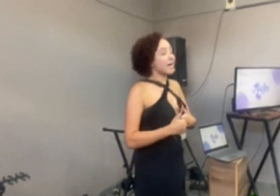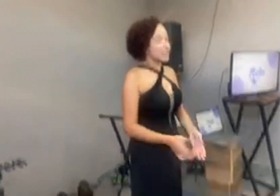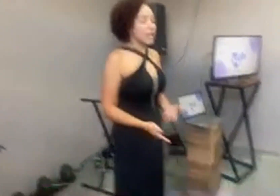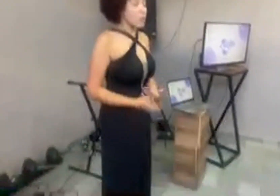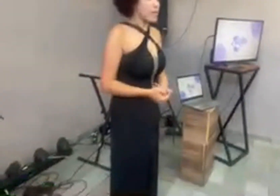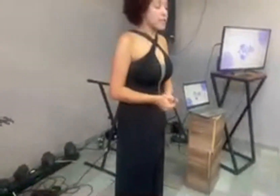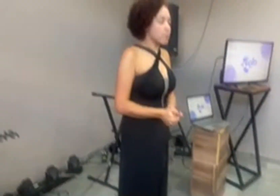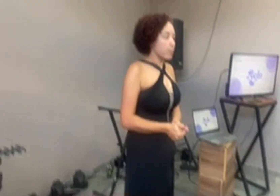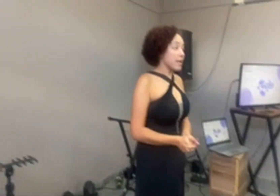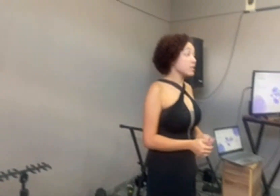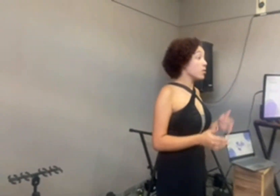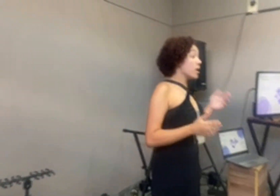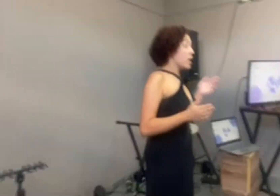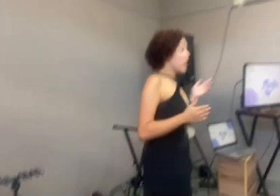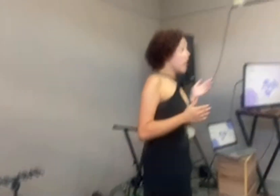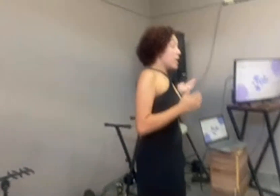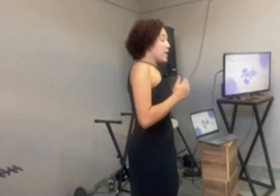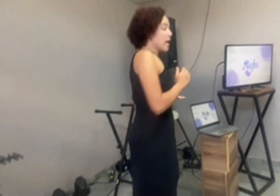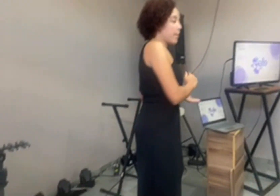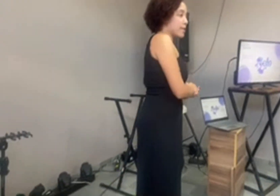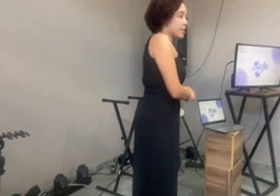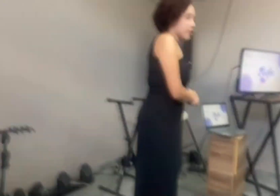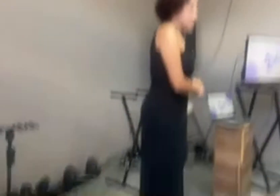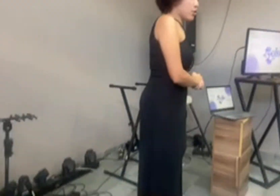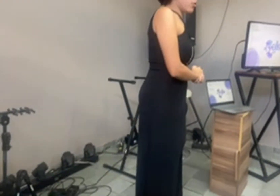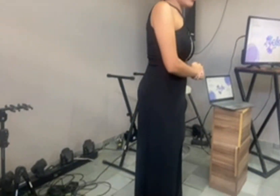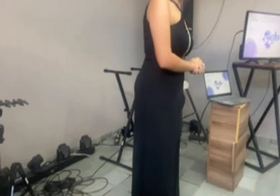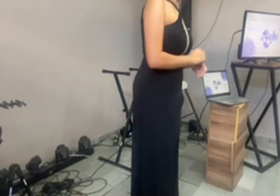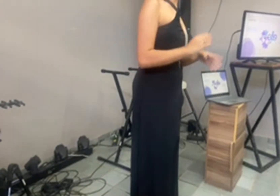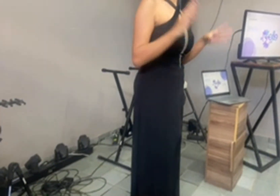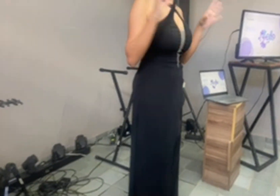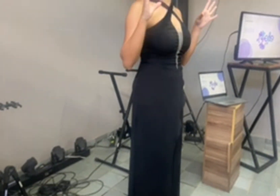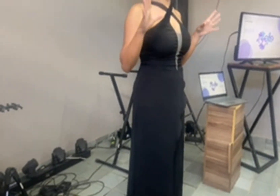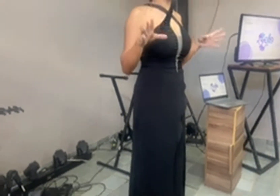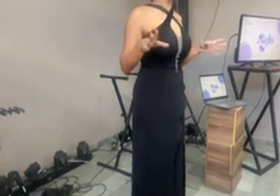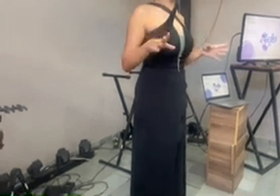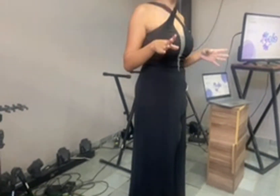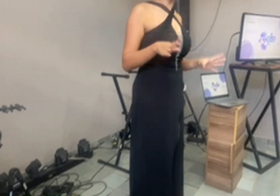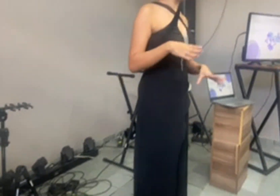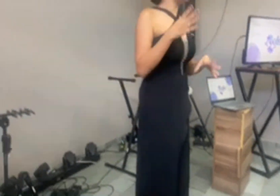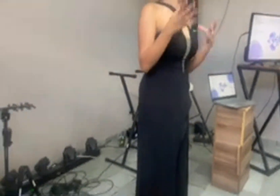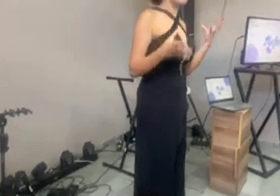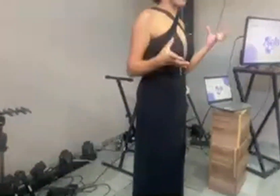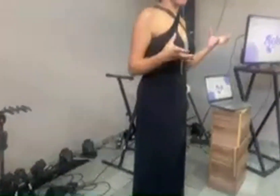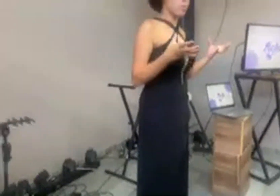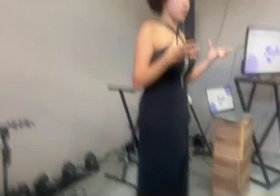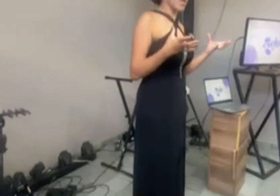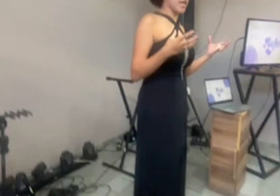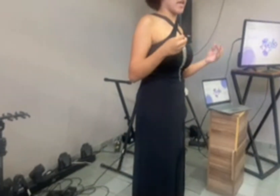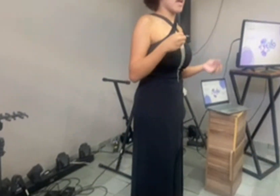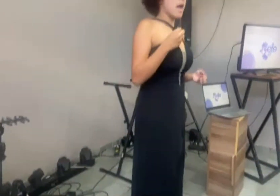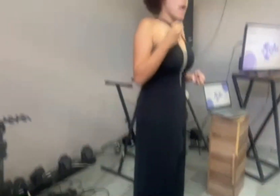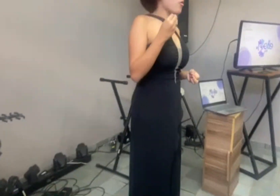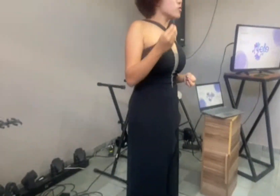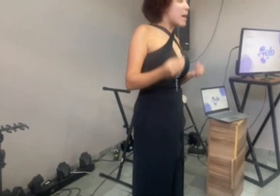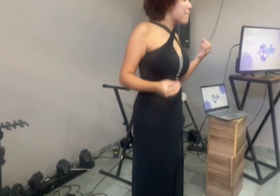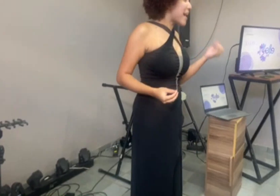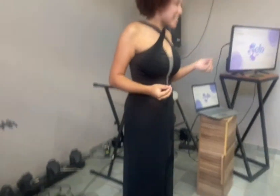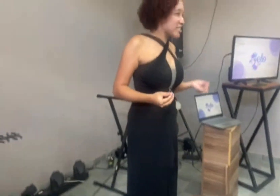vencendo até o presente momento. E a partir de hoje, as nossas aulas vão ser mais dinâmicas. Por quê? É o uso da